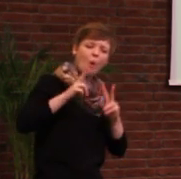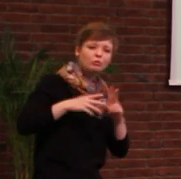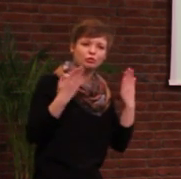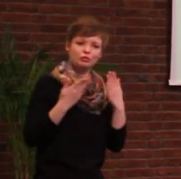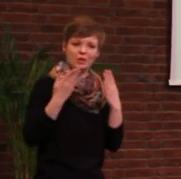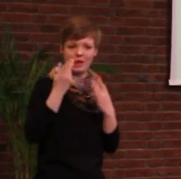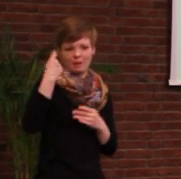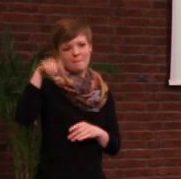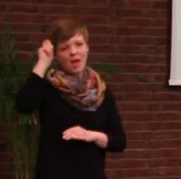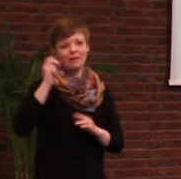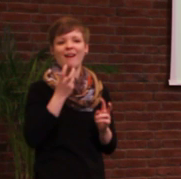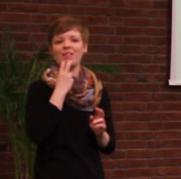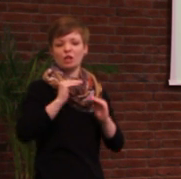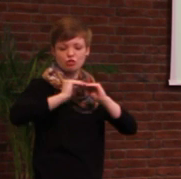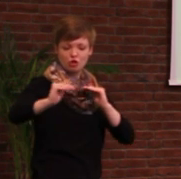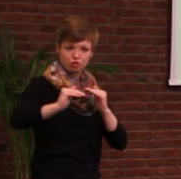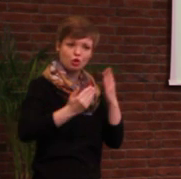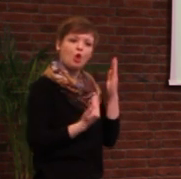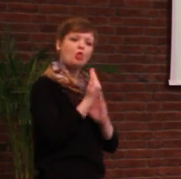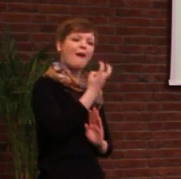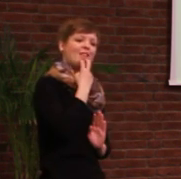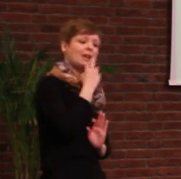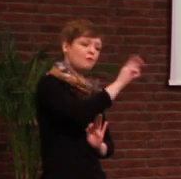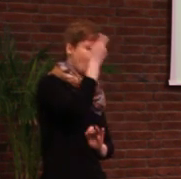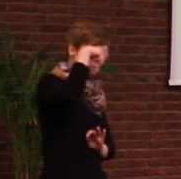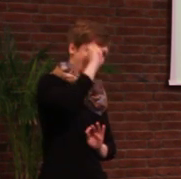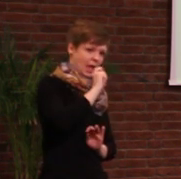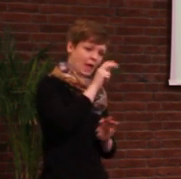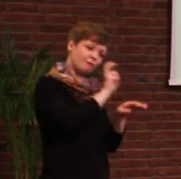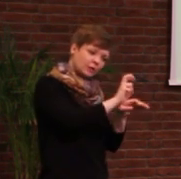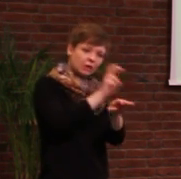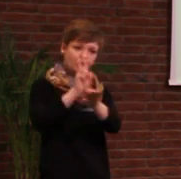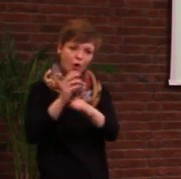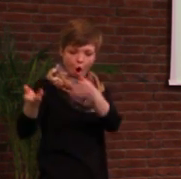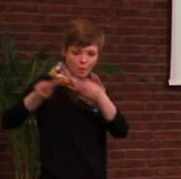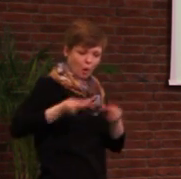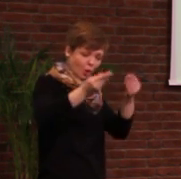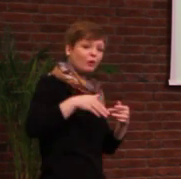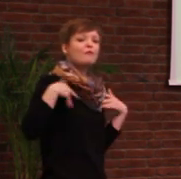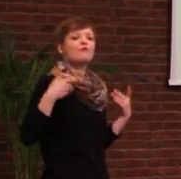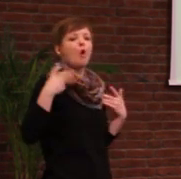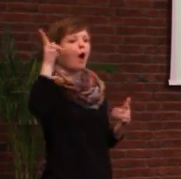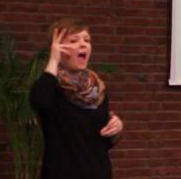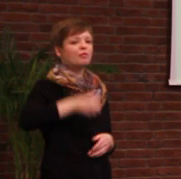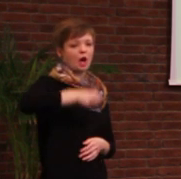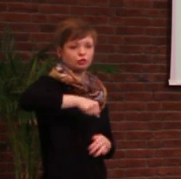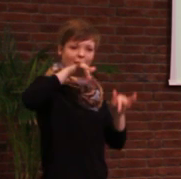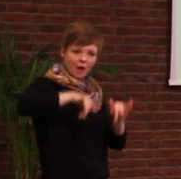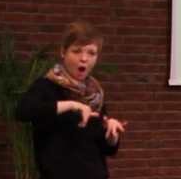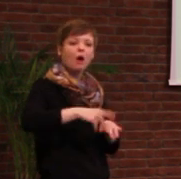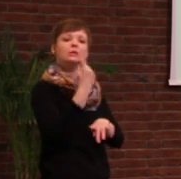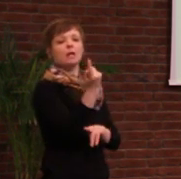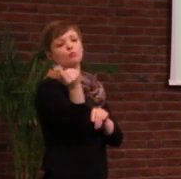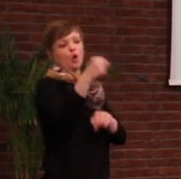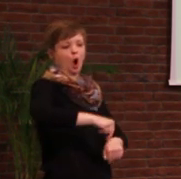Neue Energie für Berlin. Und ich freue mich, dass Stefan Taschner, der Sprecher der Initiatoren, heute hier ist und gleich auch noch selber zu euch sprechen